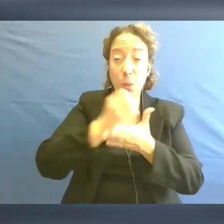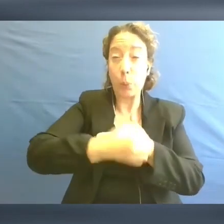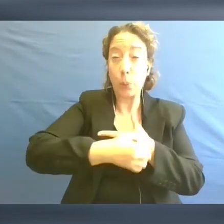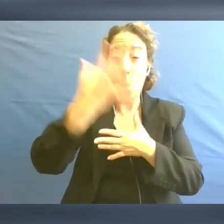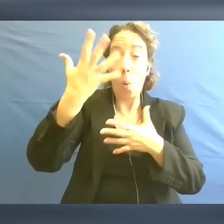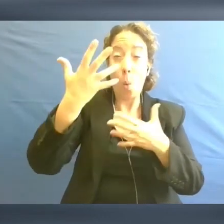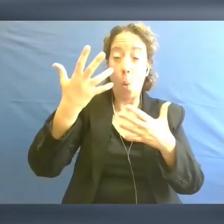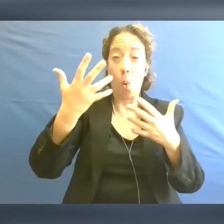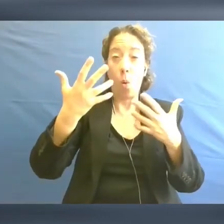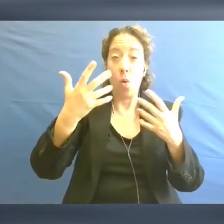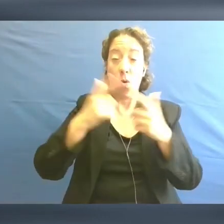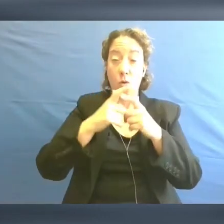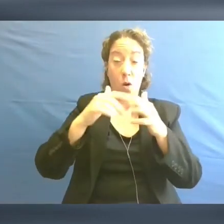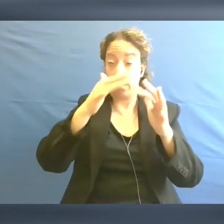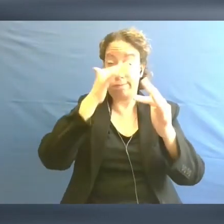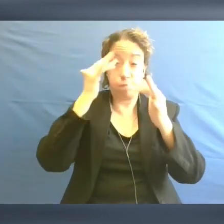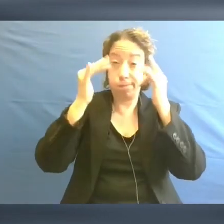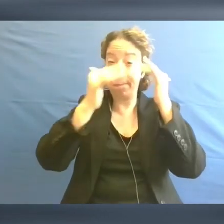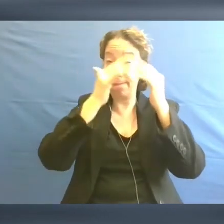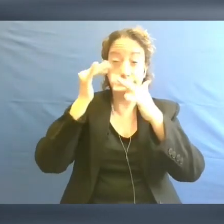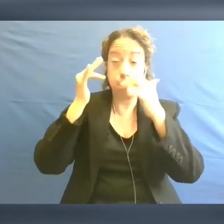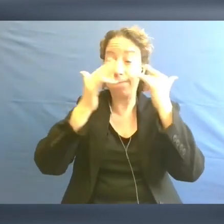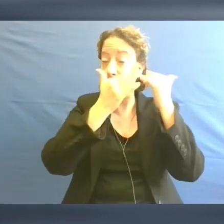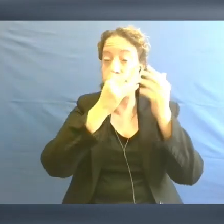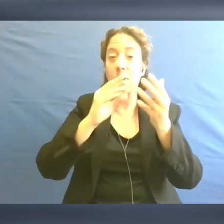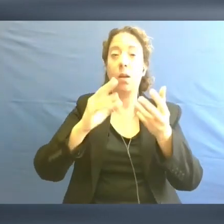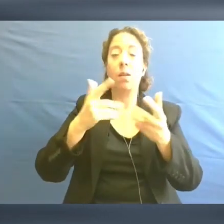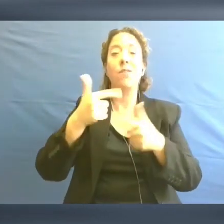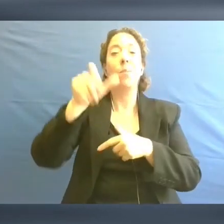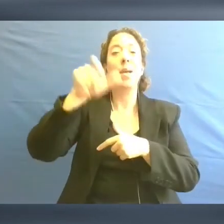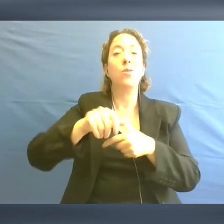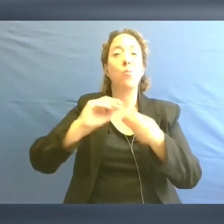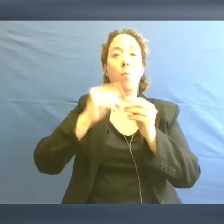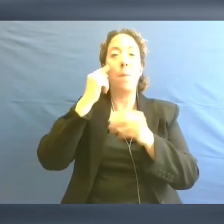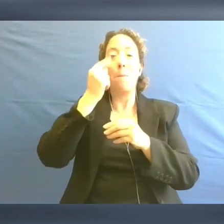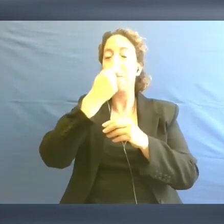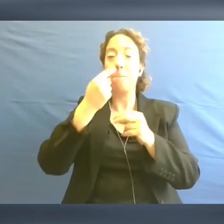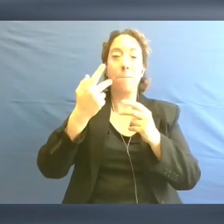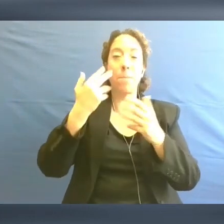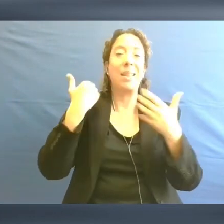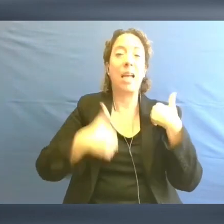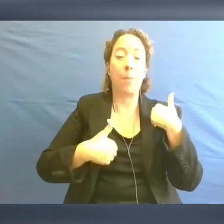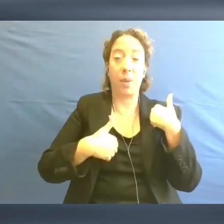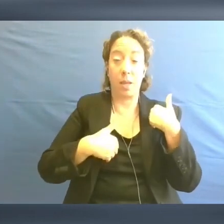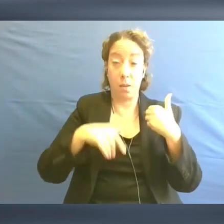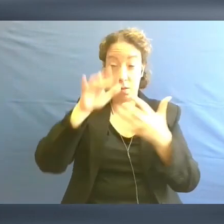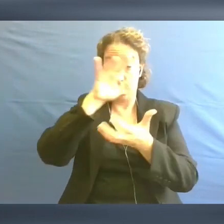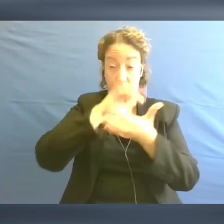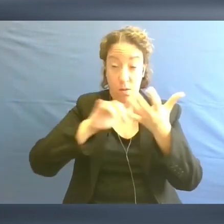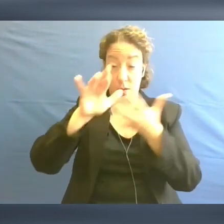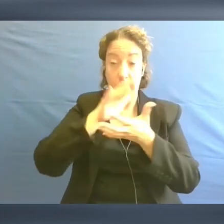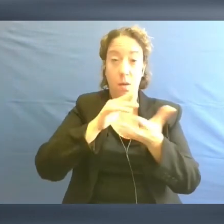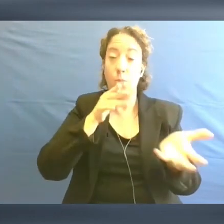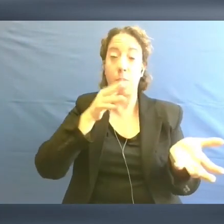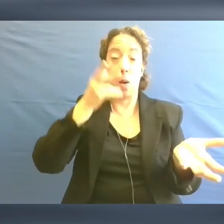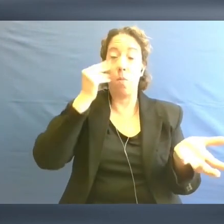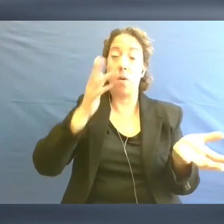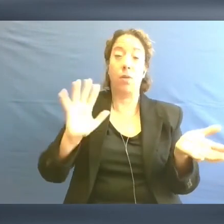bruit dans l'information fait que la personne handicapée de la vue ne peut pas comprendre l'information, elle n'est